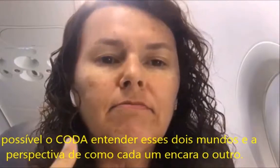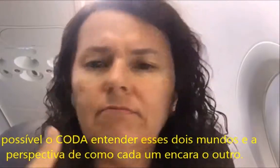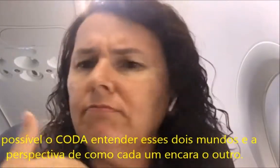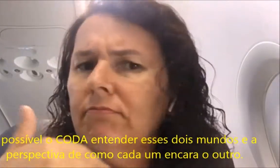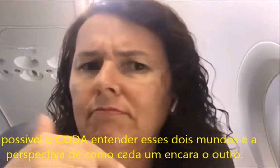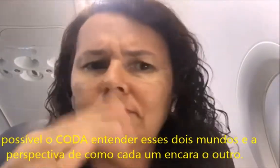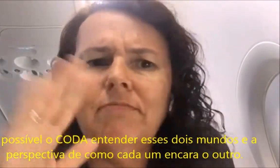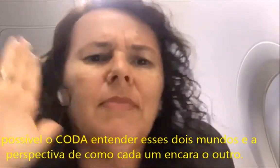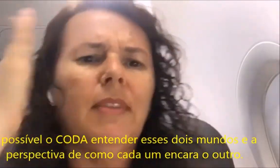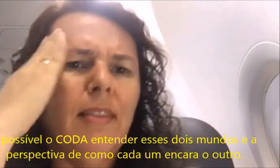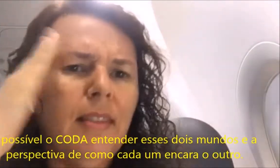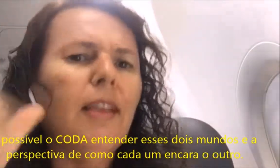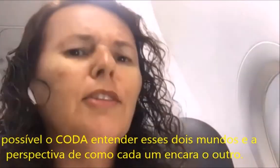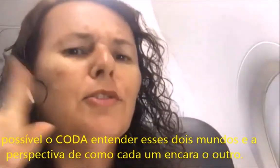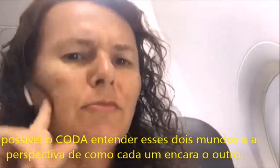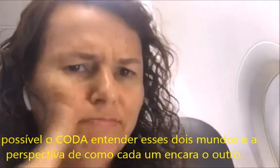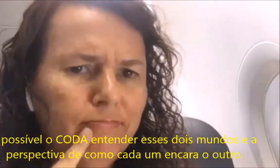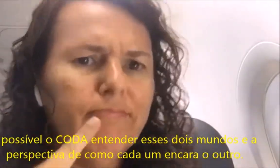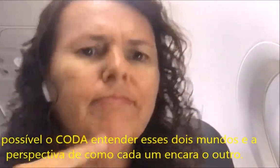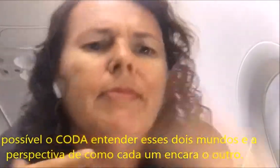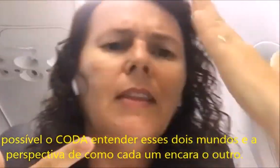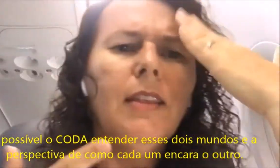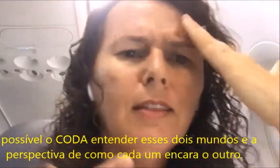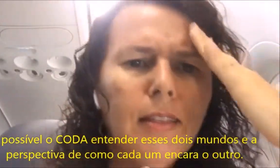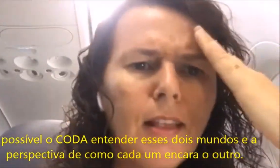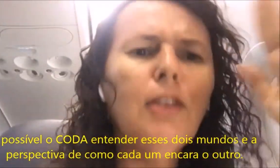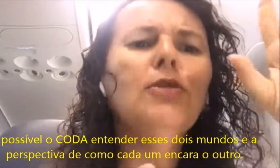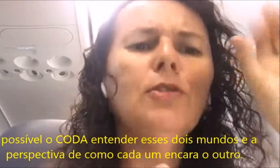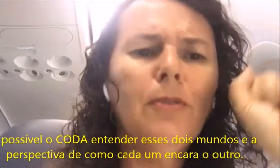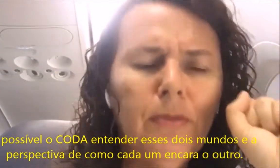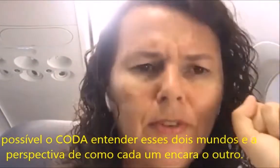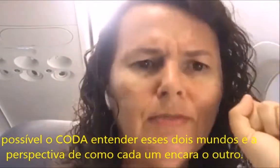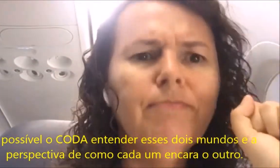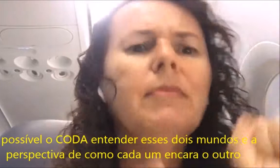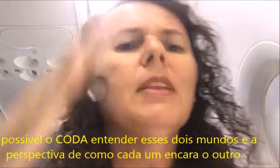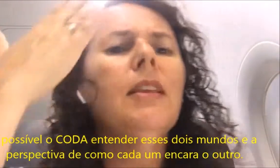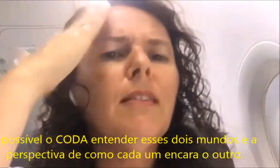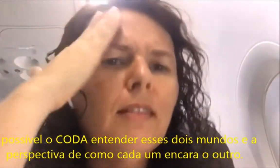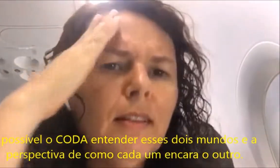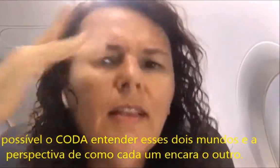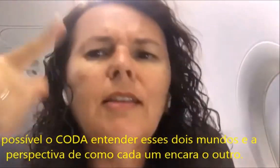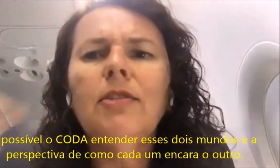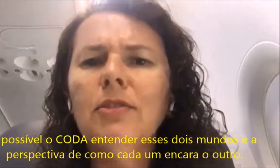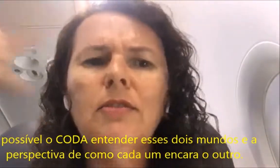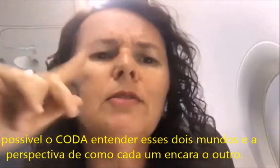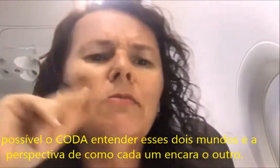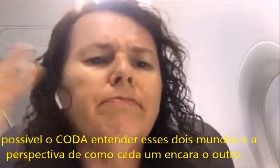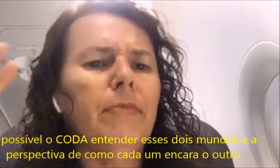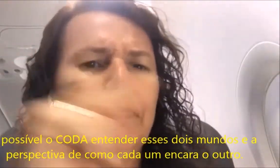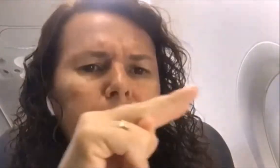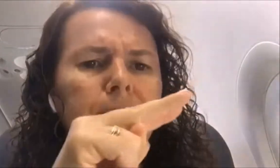possível o código entender esses dois mundos e a perspectiva de como cada